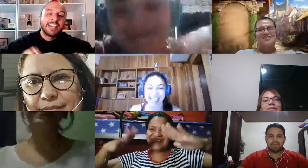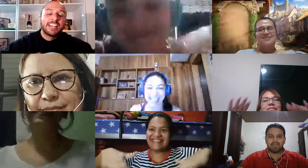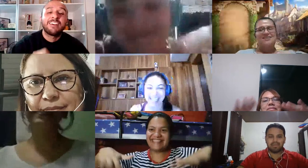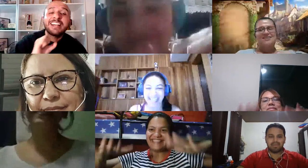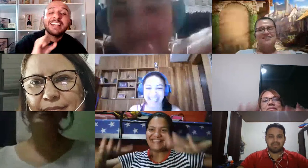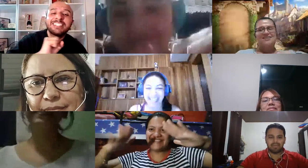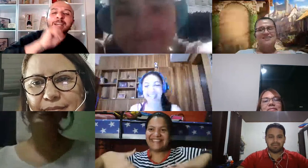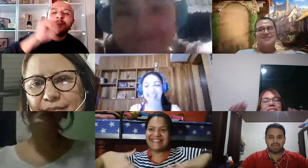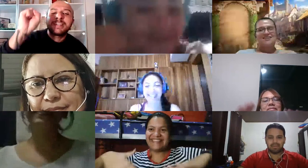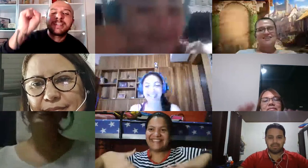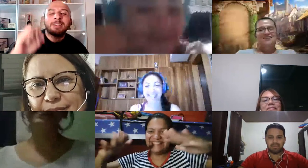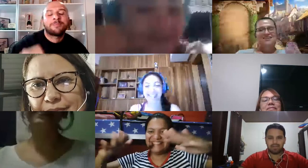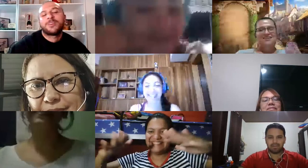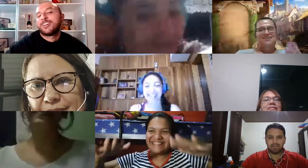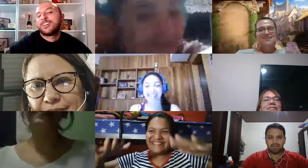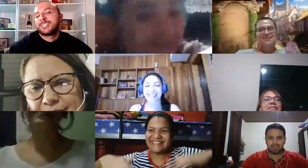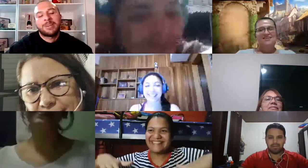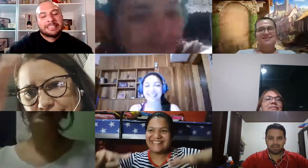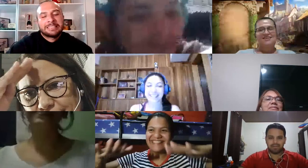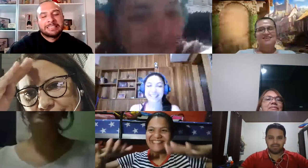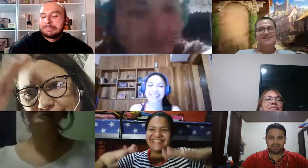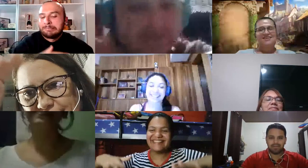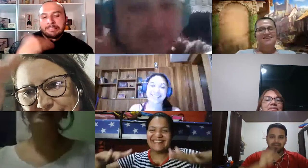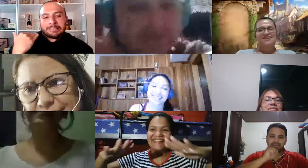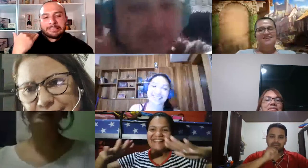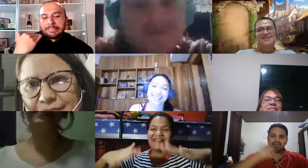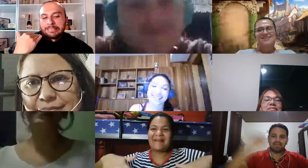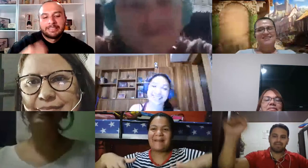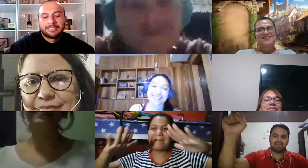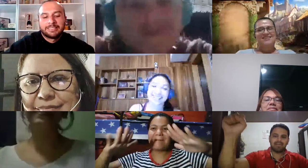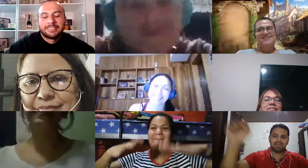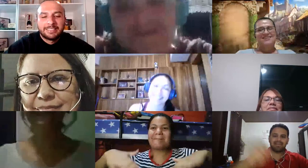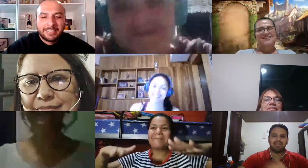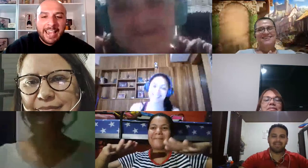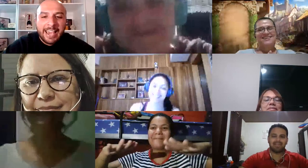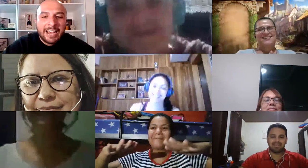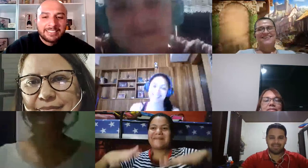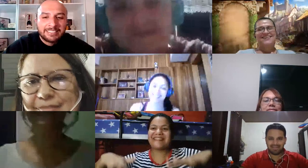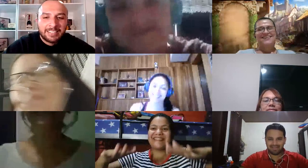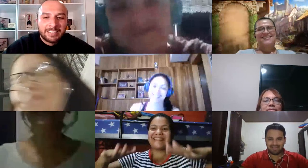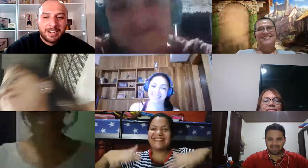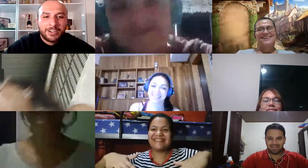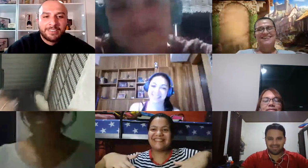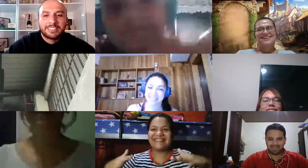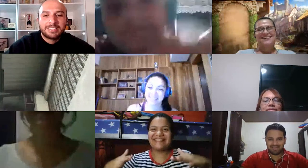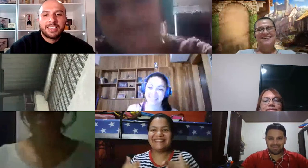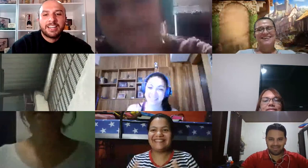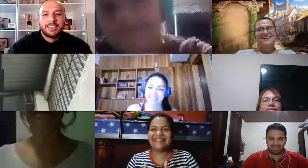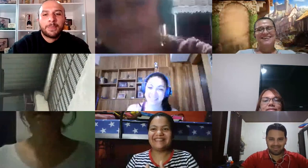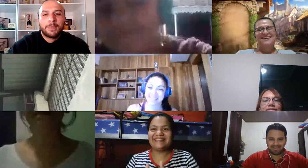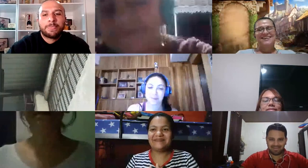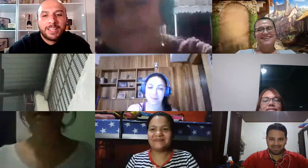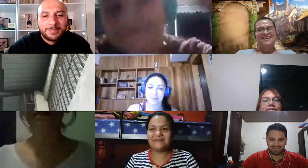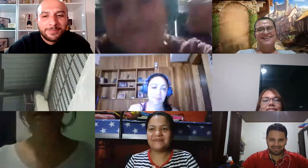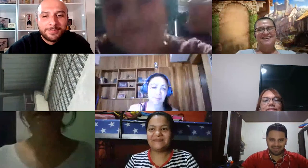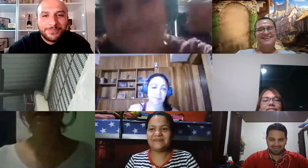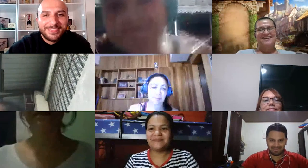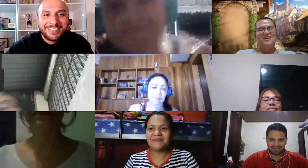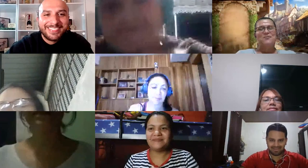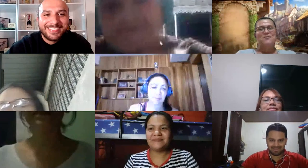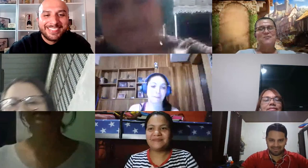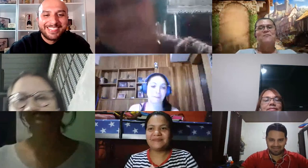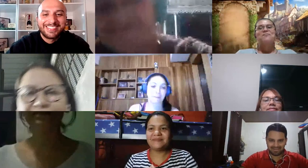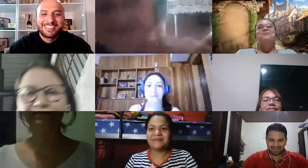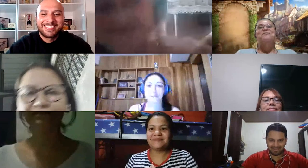Matata. Iba a decir sorpresa, pero después dejas a la universidad.